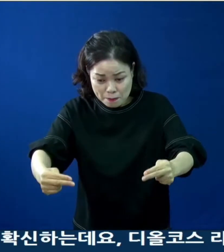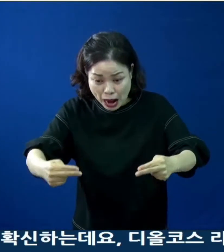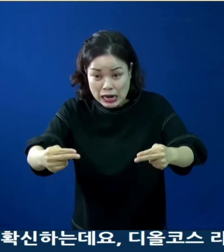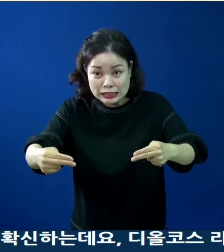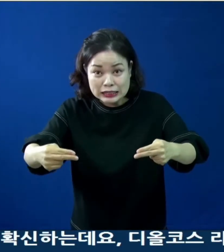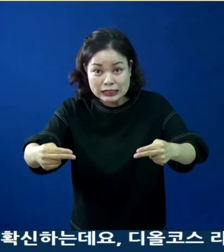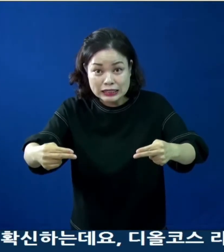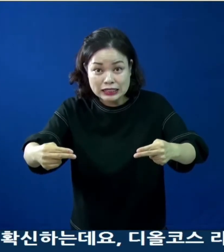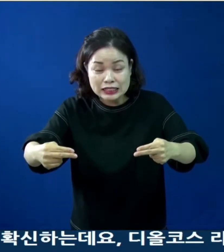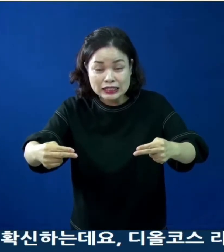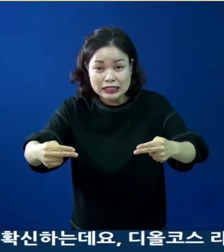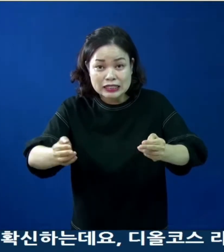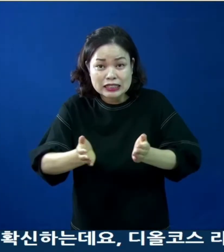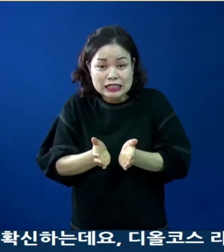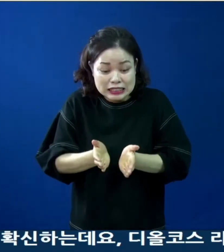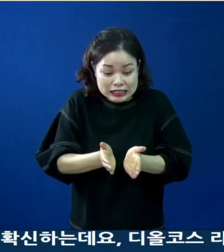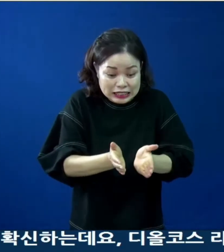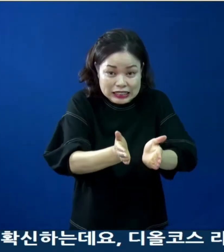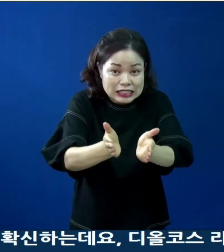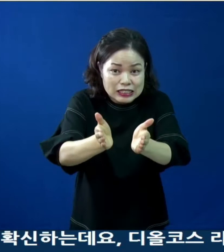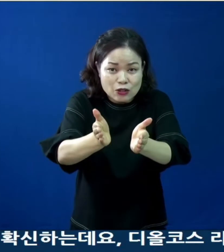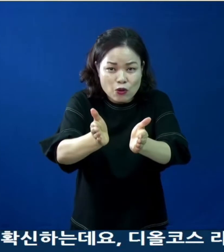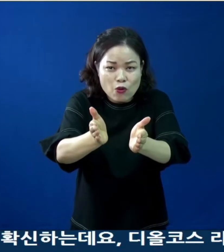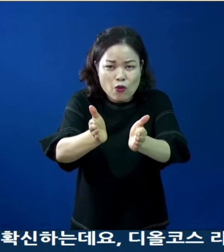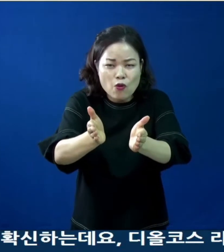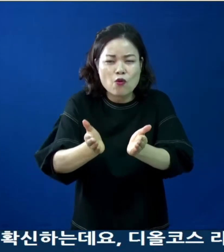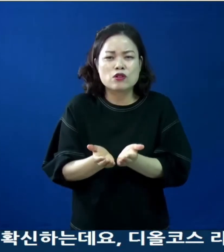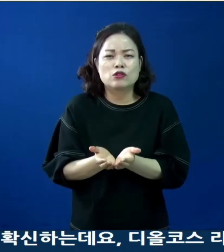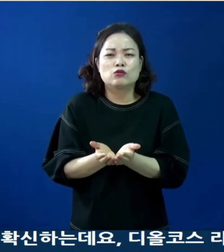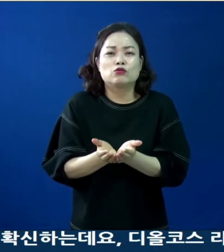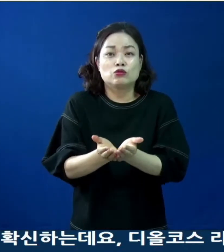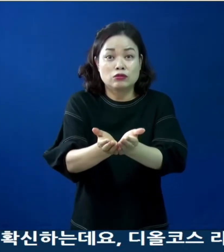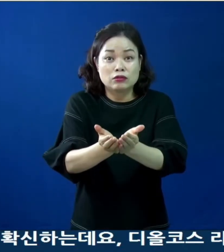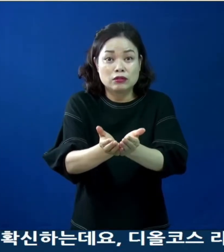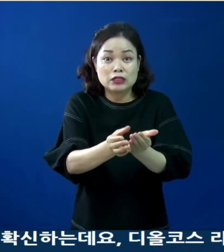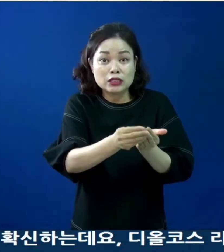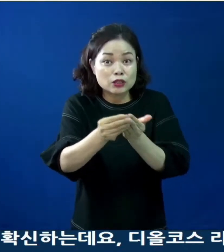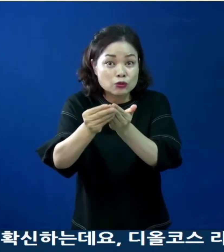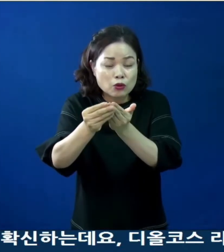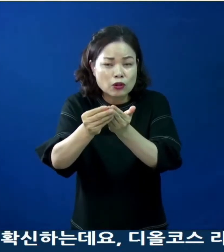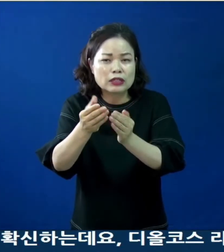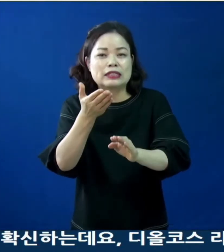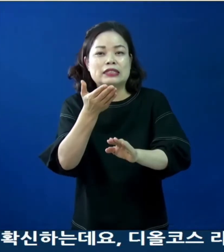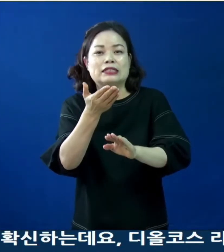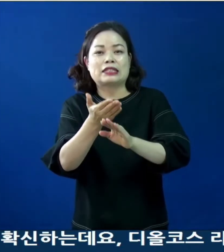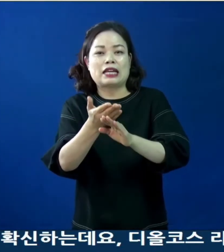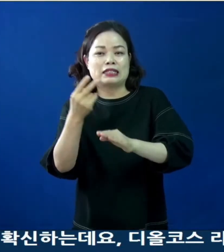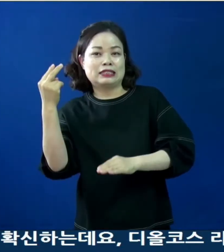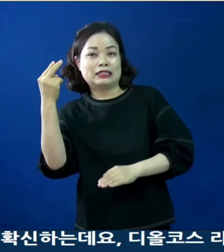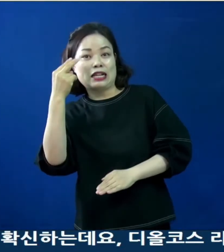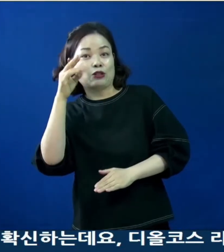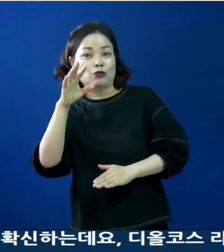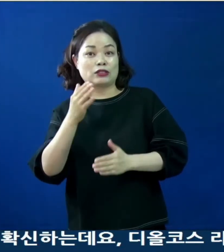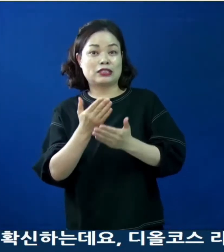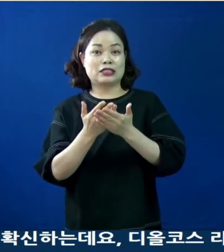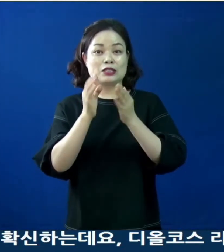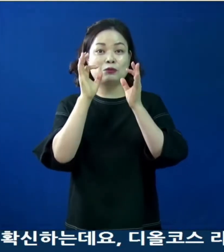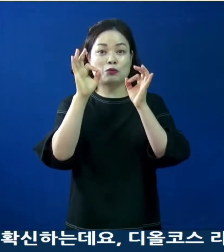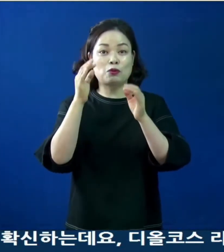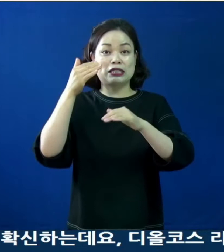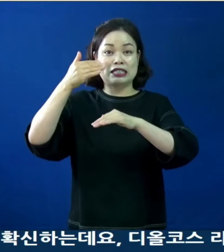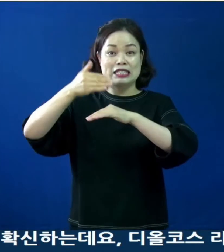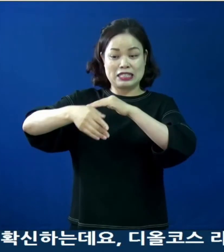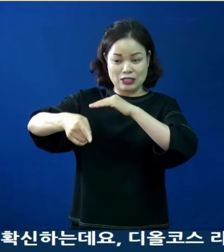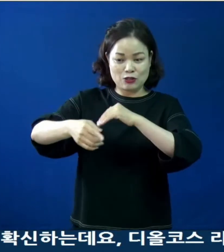아까 운하가 있던 그 길로 이동을 시켰습니다. 이해되셨습니까? 다른 각도에서 그림을 보면 이런